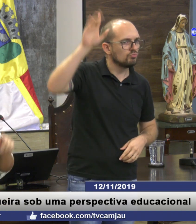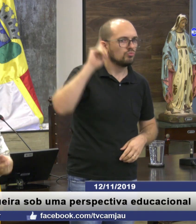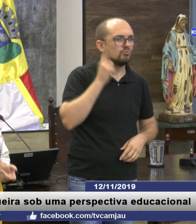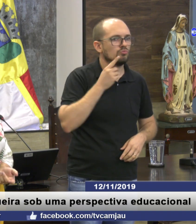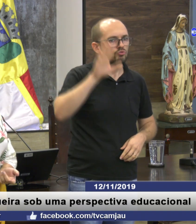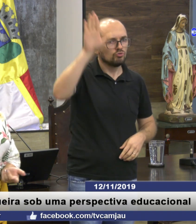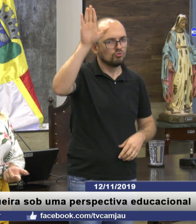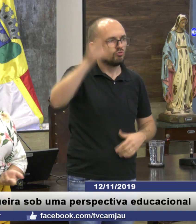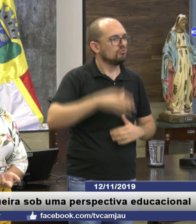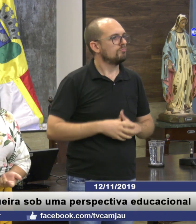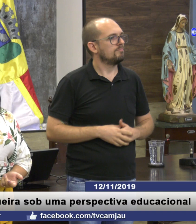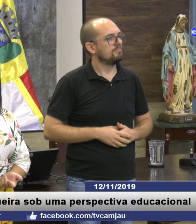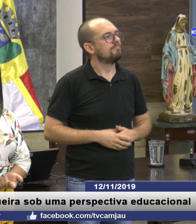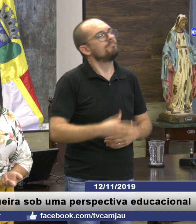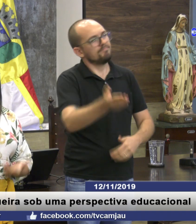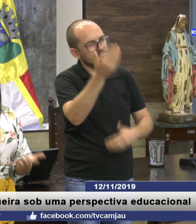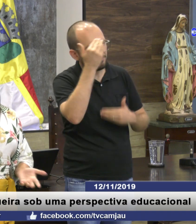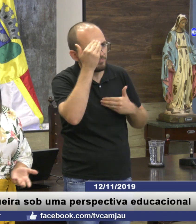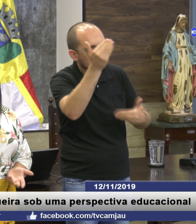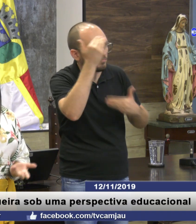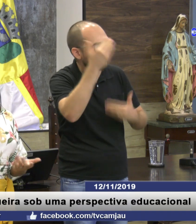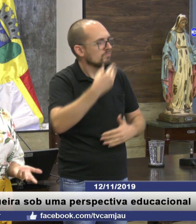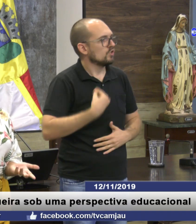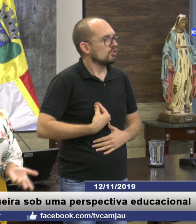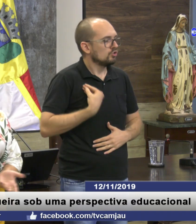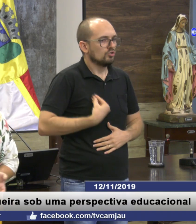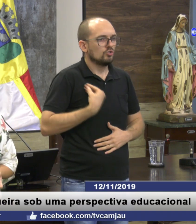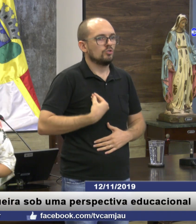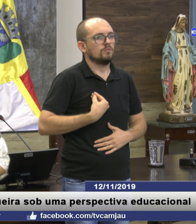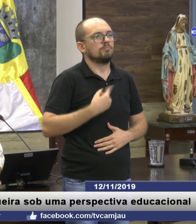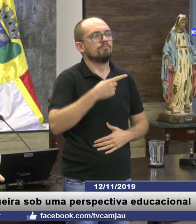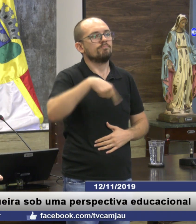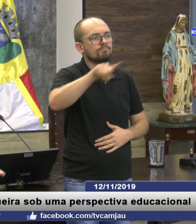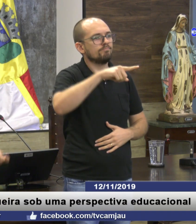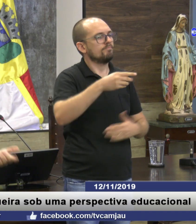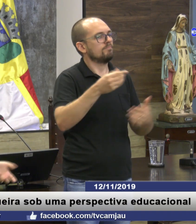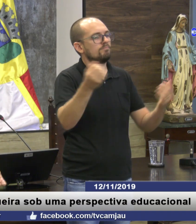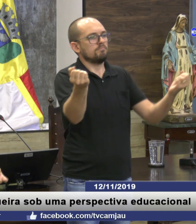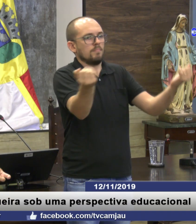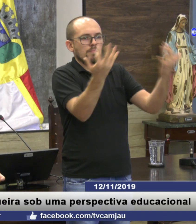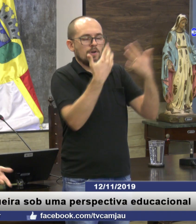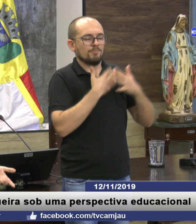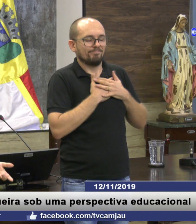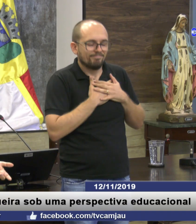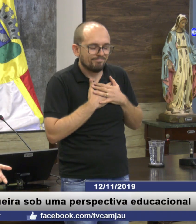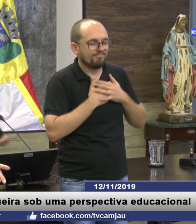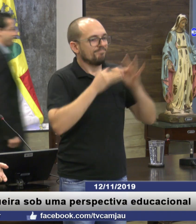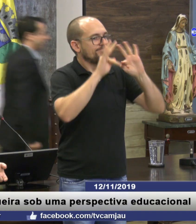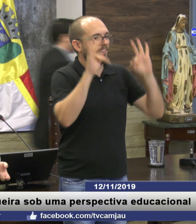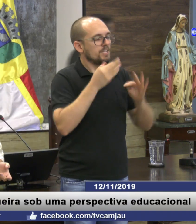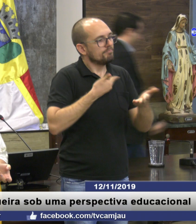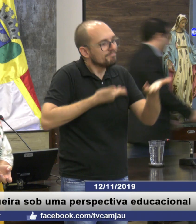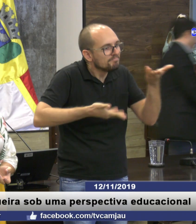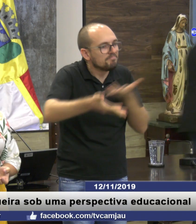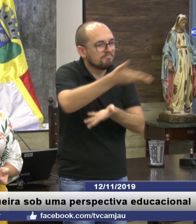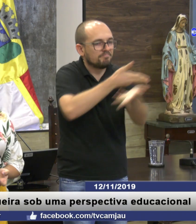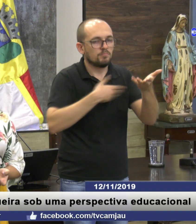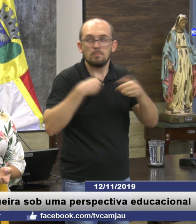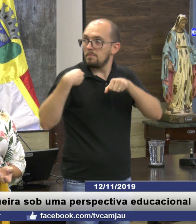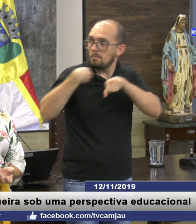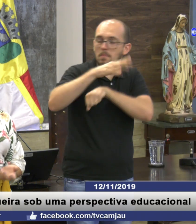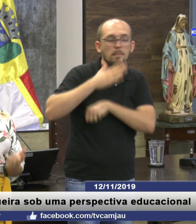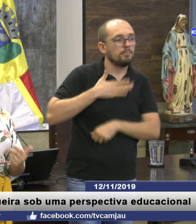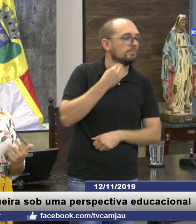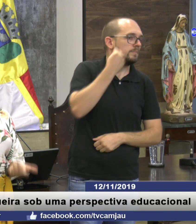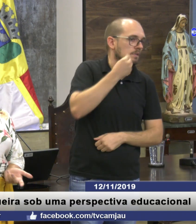Então, gostaria de agradecer a presença de todos, falar que estamos assim, muito felizes em poder compartilhar um pouco do que a EMEB Antônio